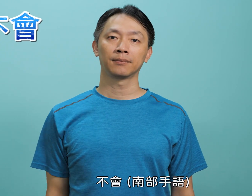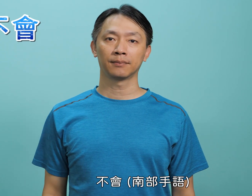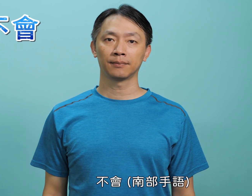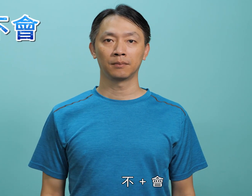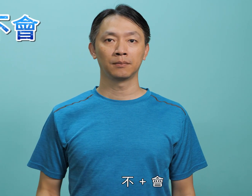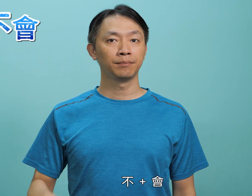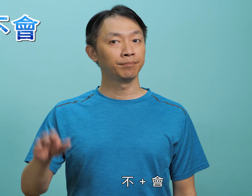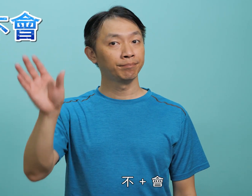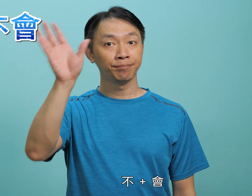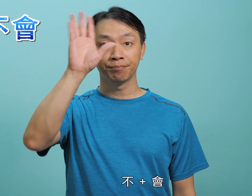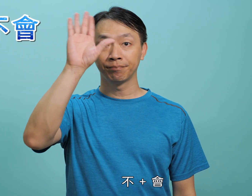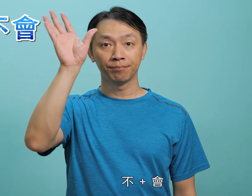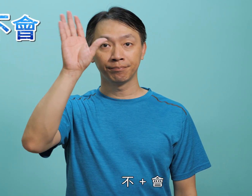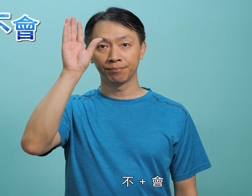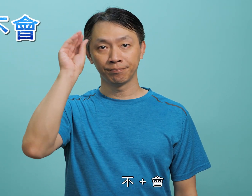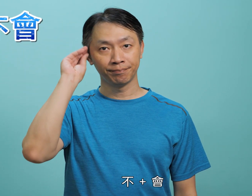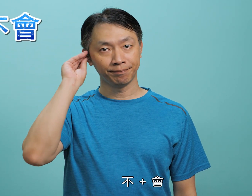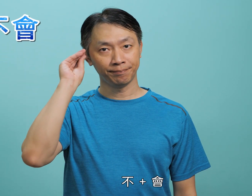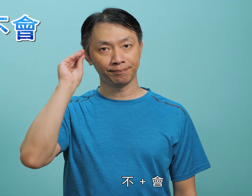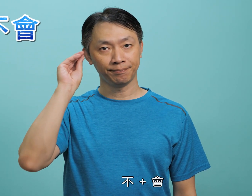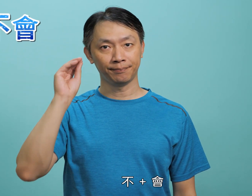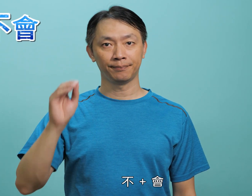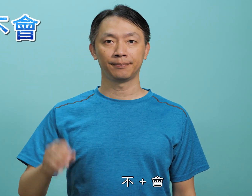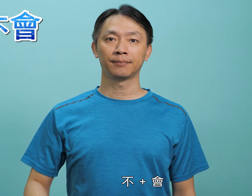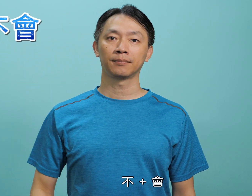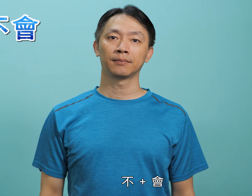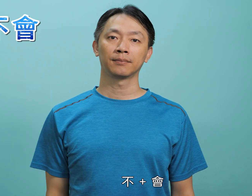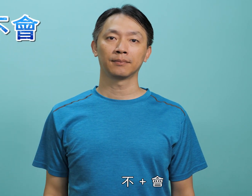语，不加会。